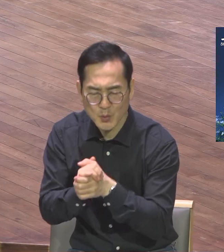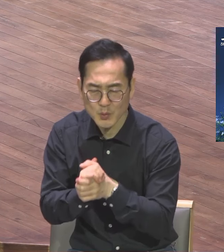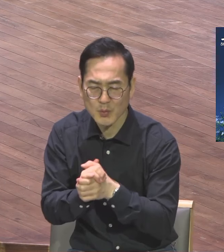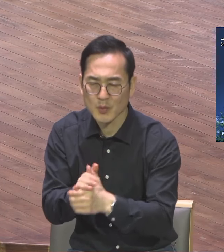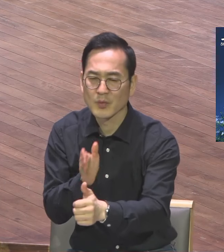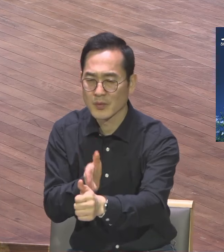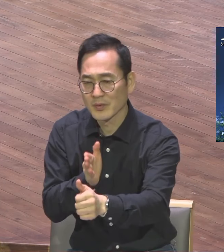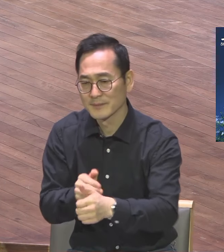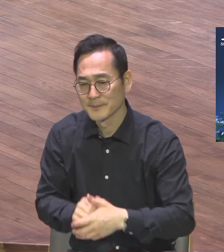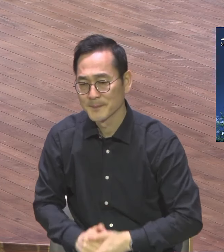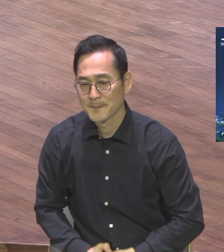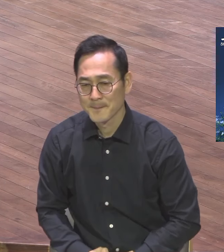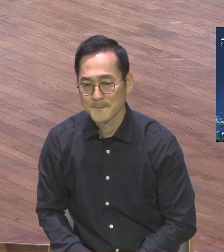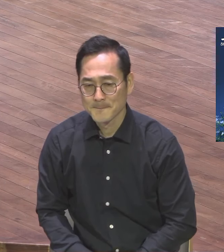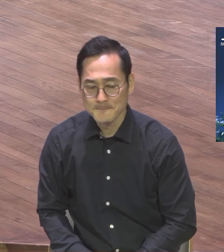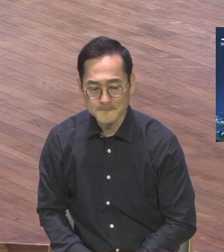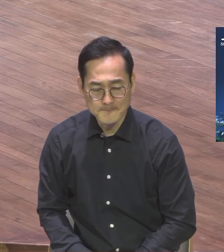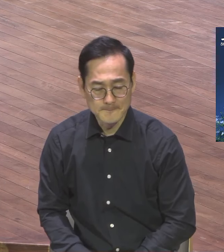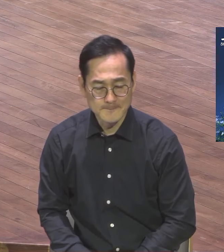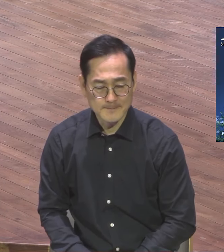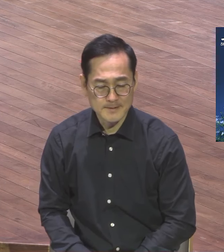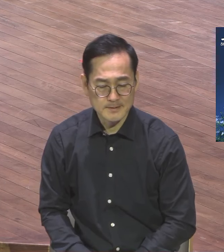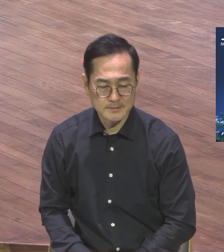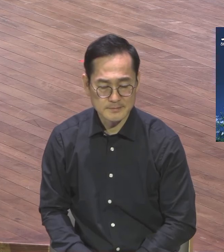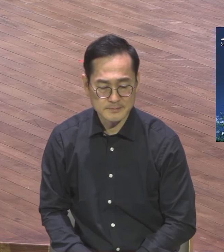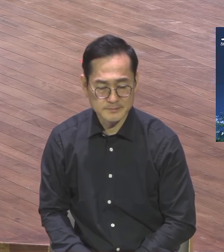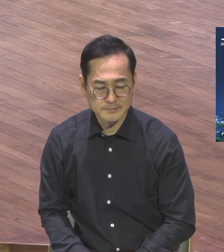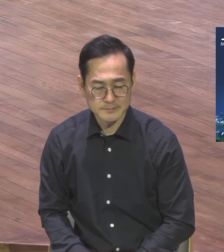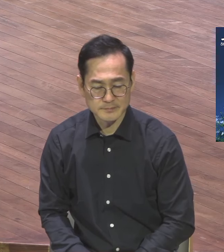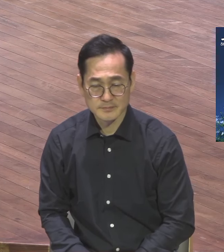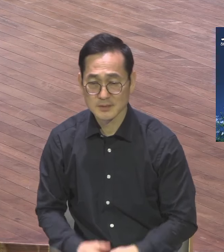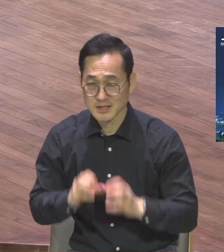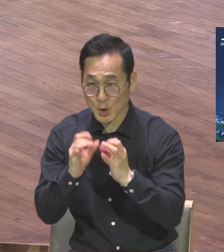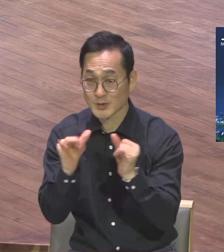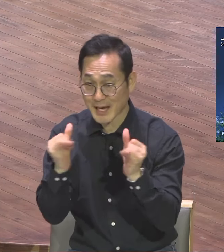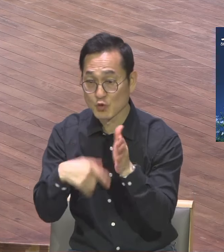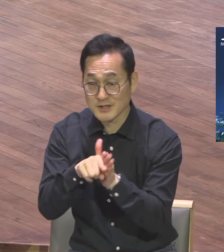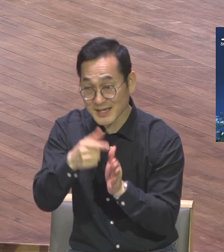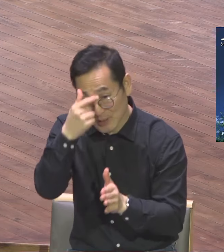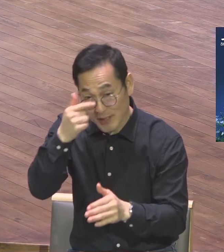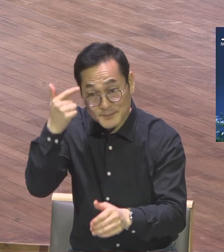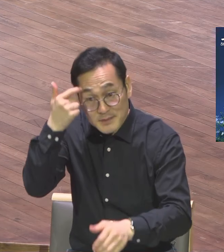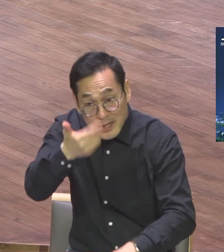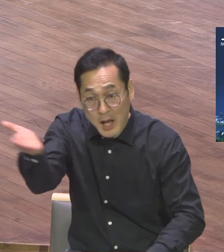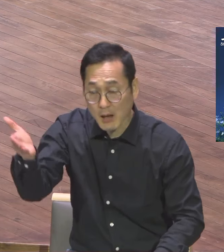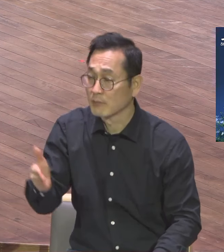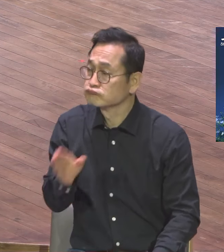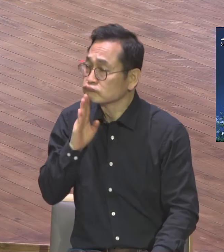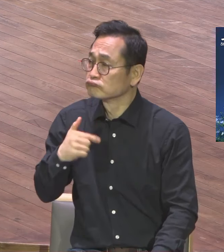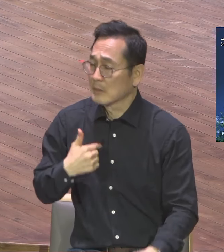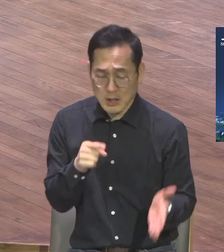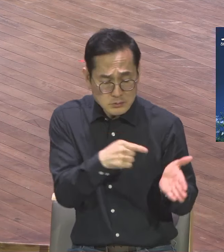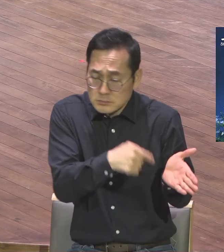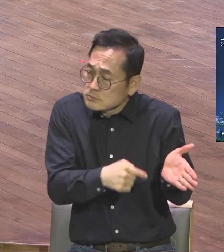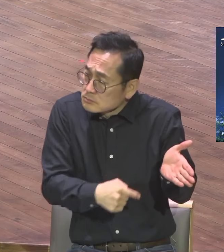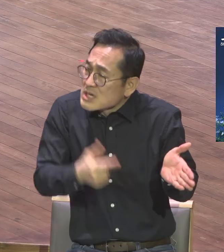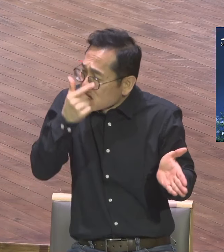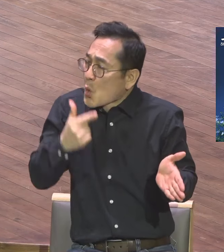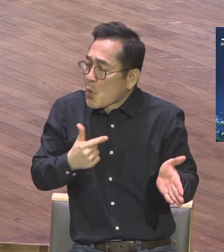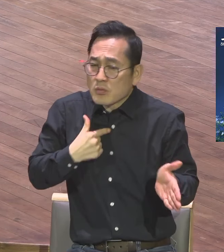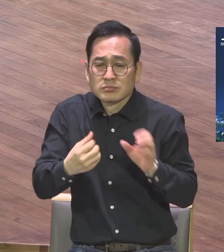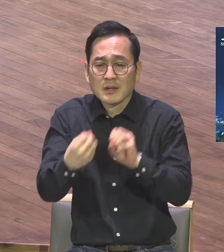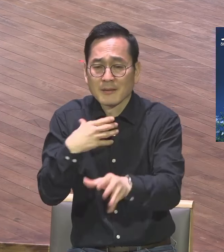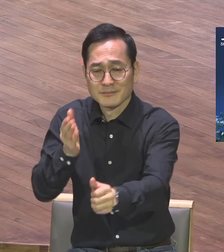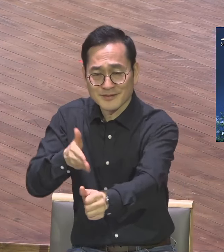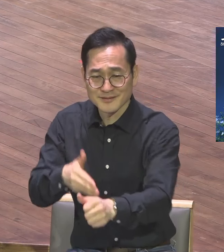기도하면서 여러분이 선교사들을 기도하십니까? 물어봤을 때 쫙 나와야 돼. 이제 내가